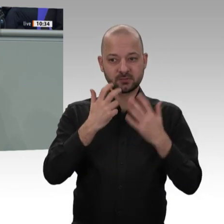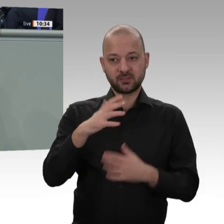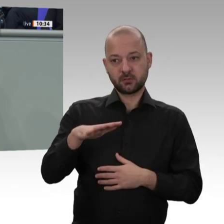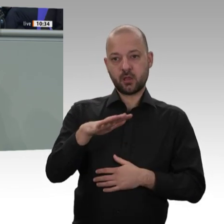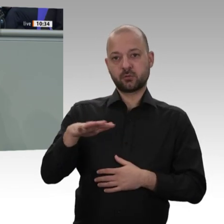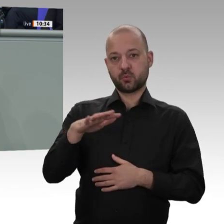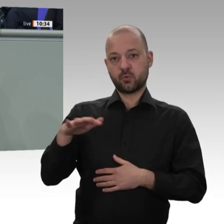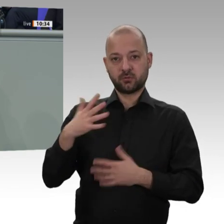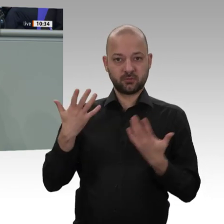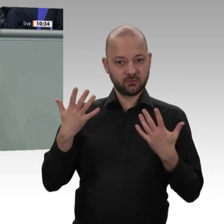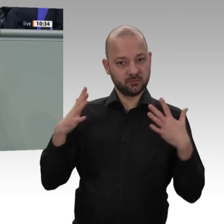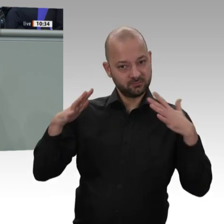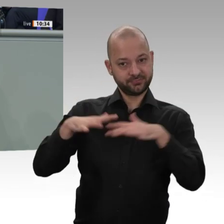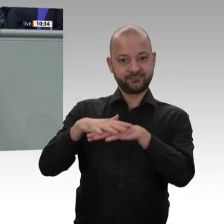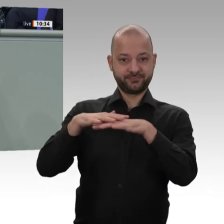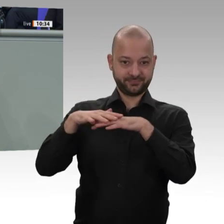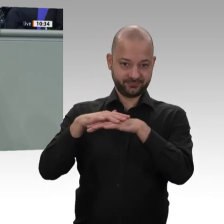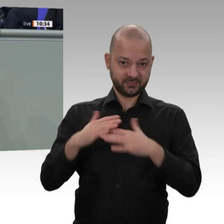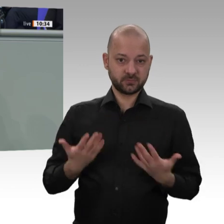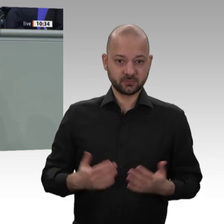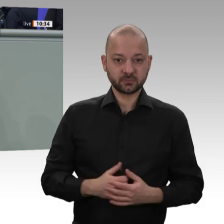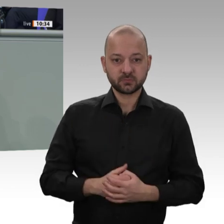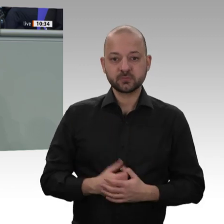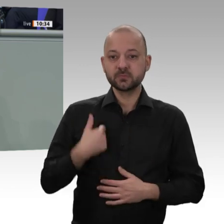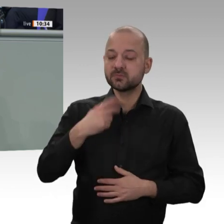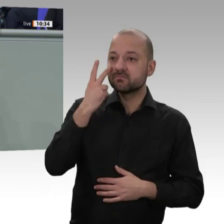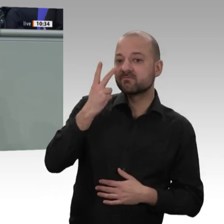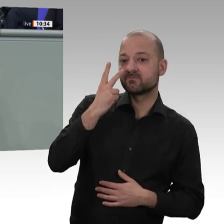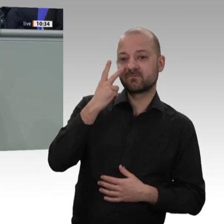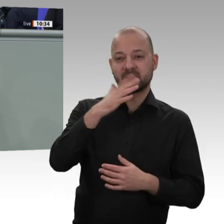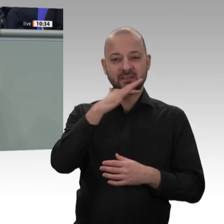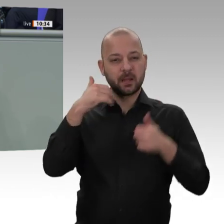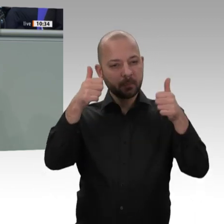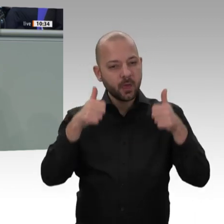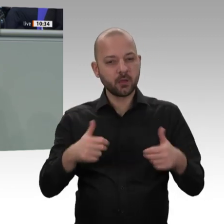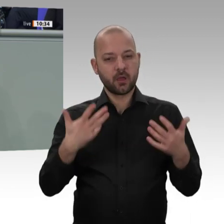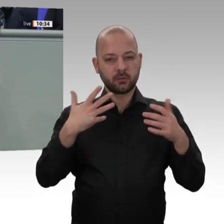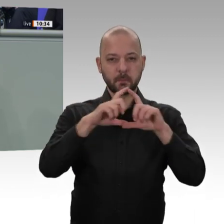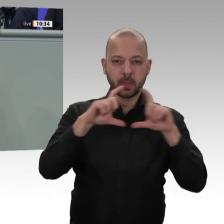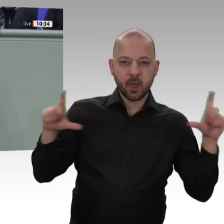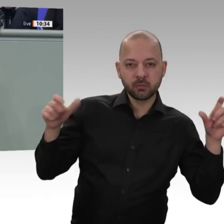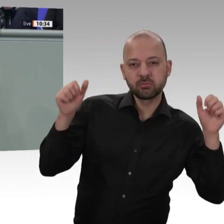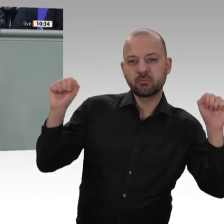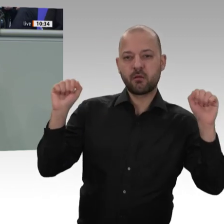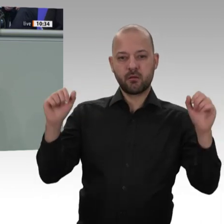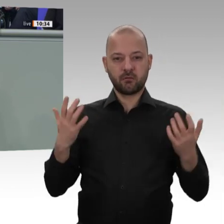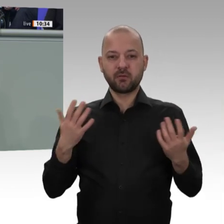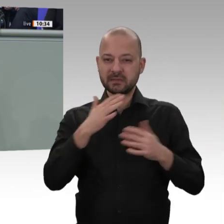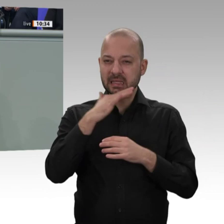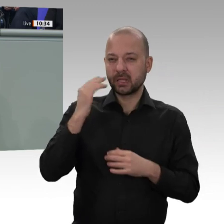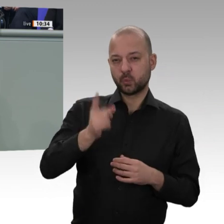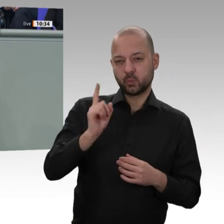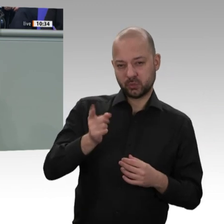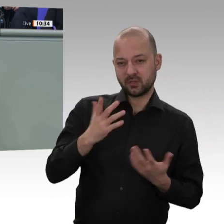aber auch die Aufgabe bewusst, vor der wir alle als Gesellschaft stehen. Und hier gilt mehr denn je, und das möchte ich